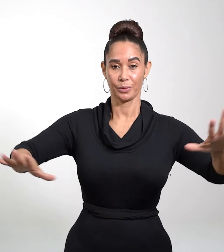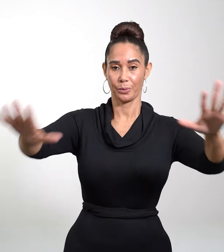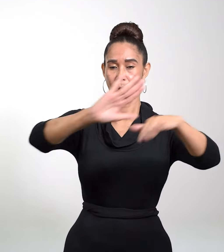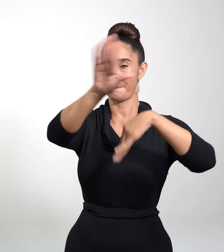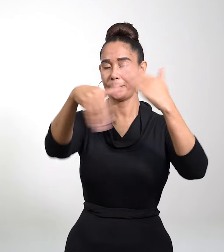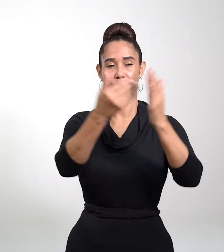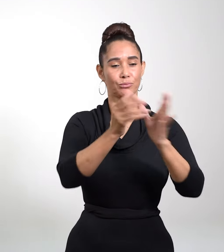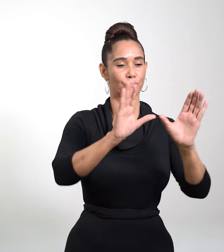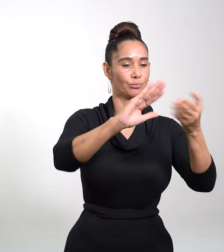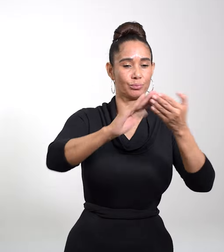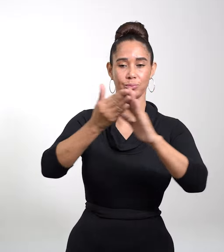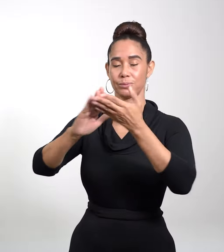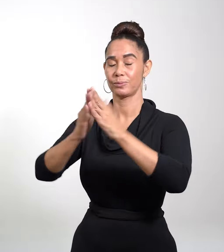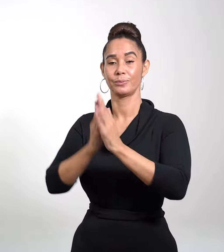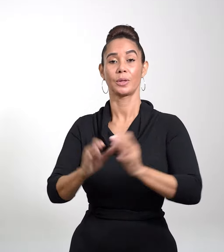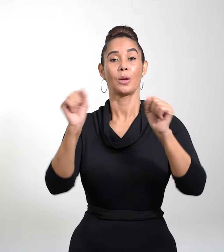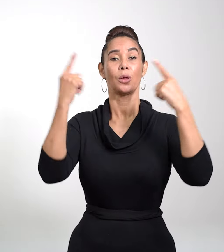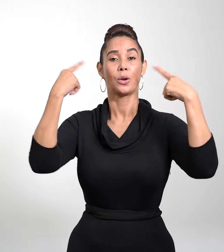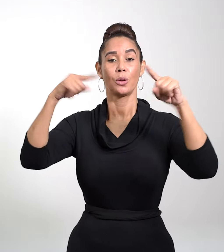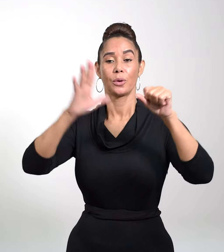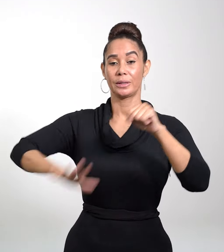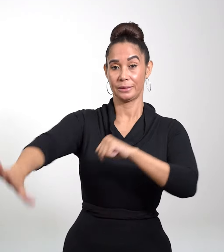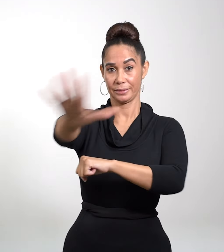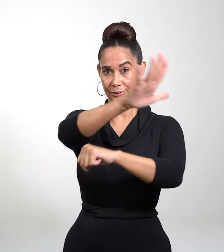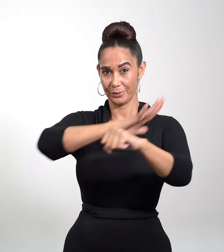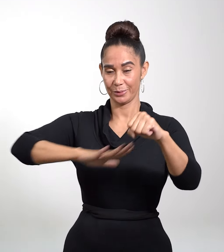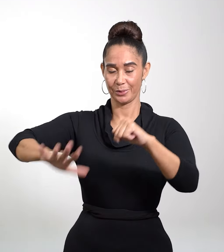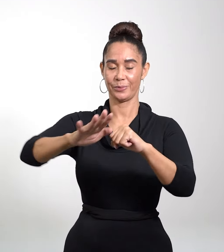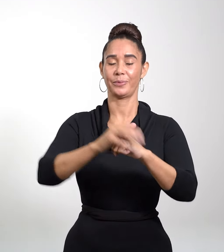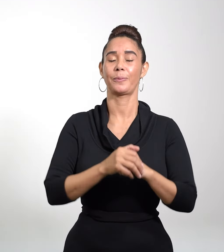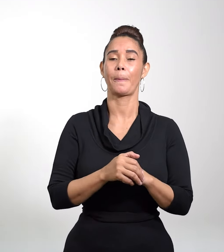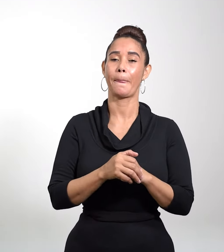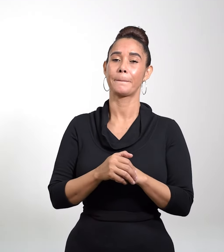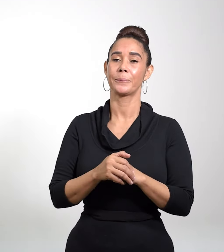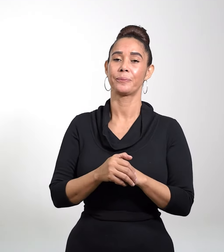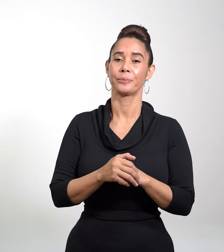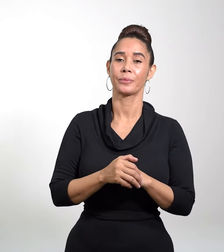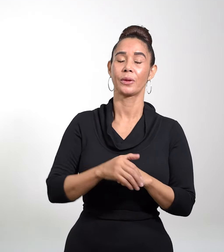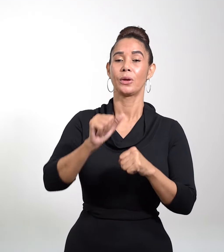todas partes, alcanzando la comarca entera de Galilea. Palabra del Señor.